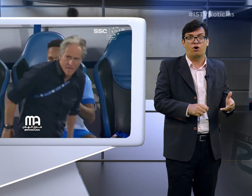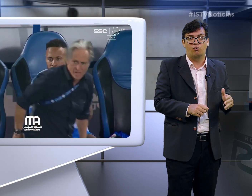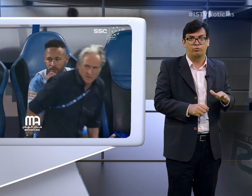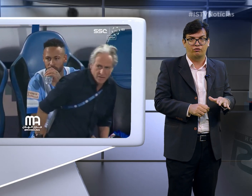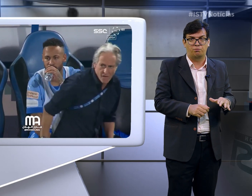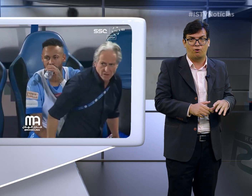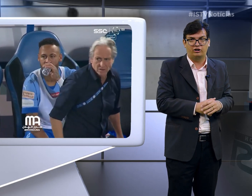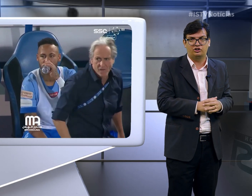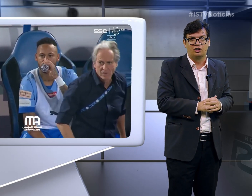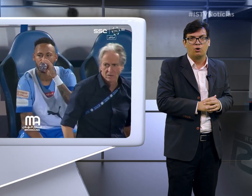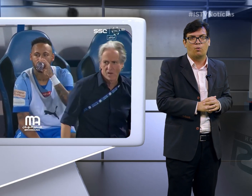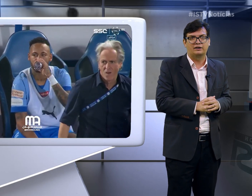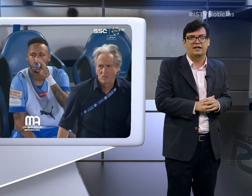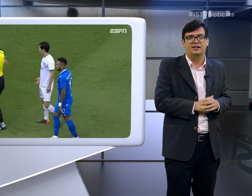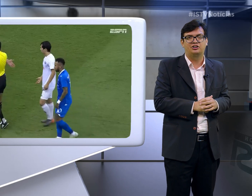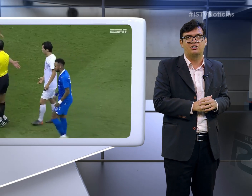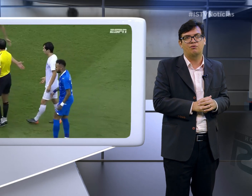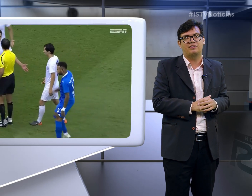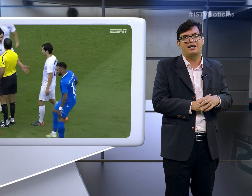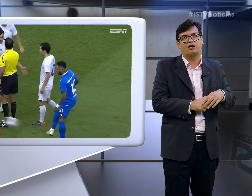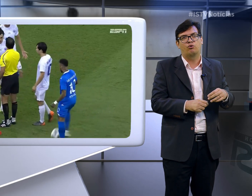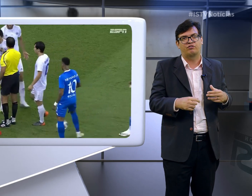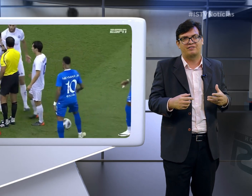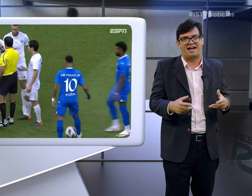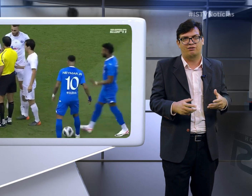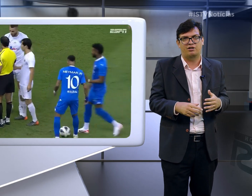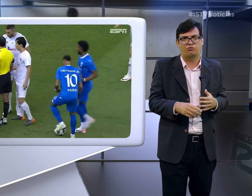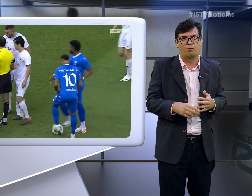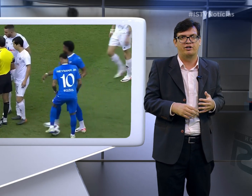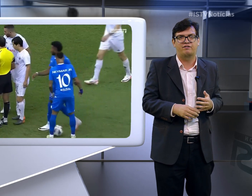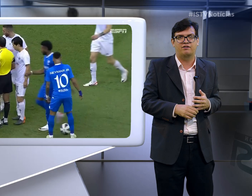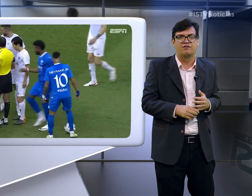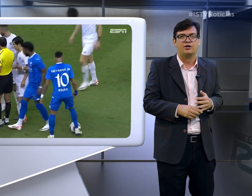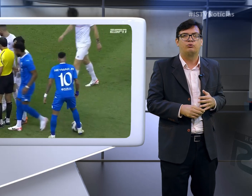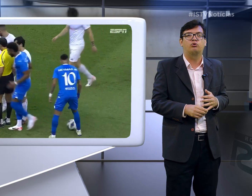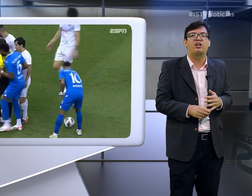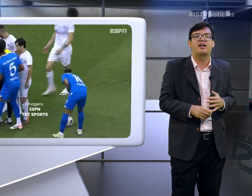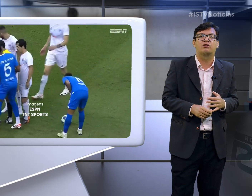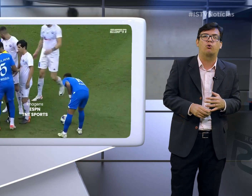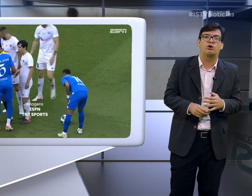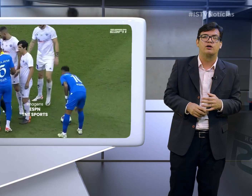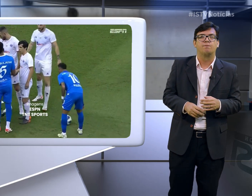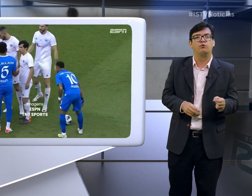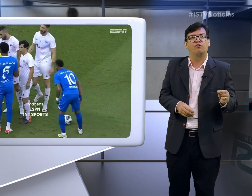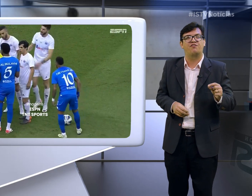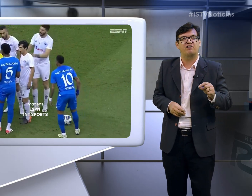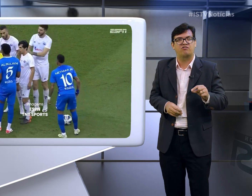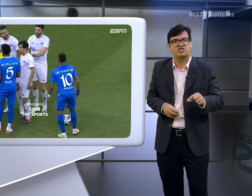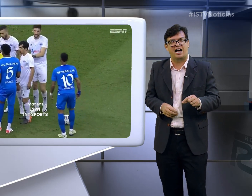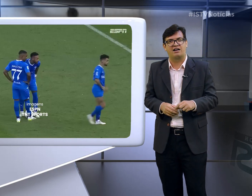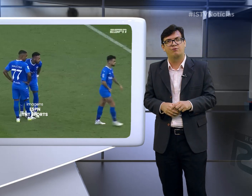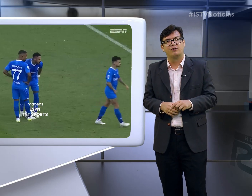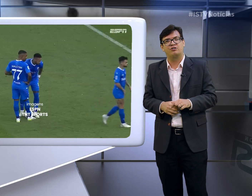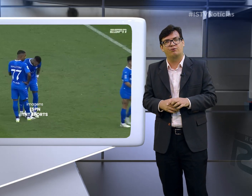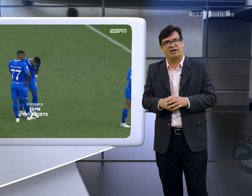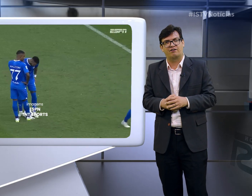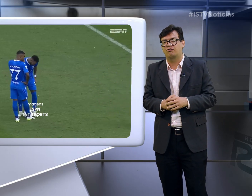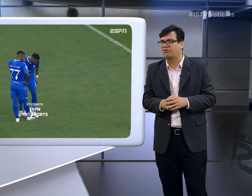espanhol Sport, o atacante não teria gostado das cobranças do treinador no vestiário. E o resto você